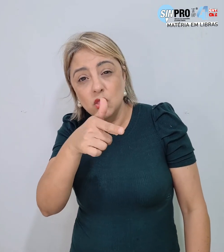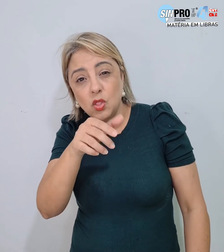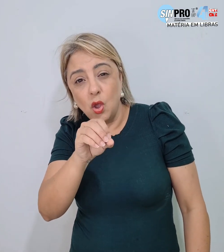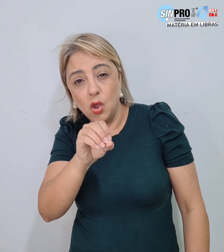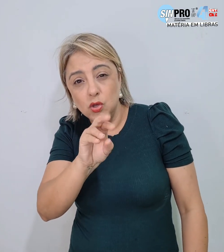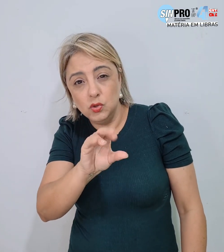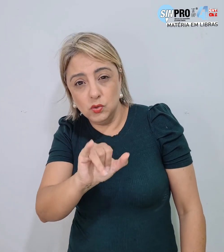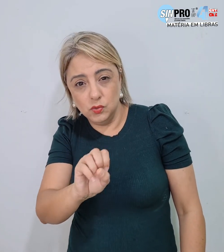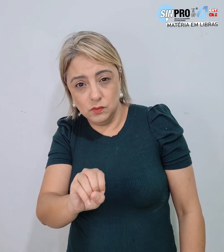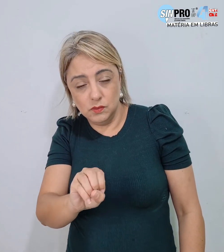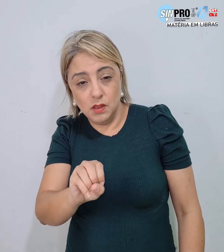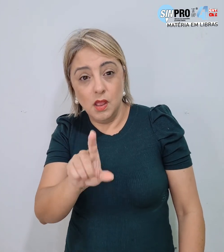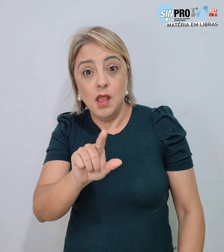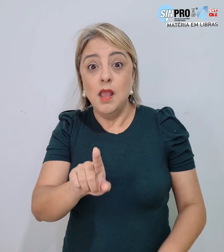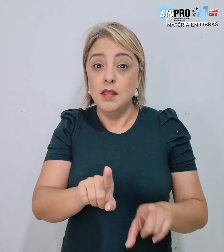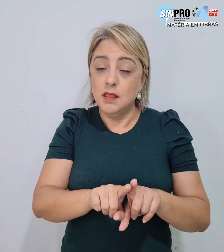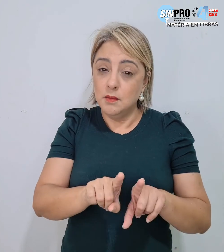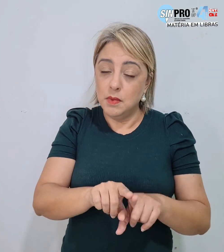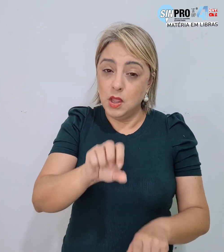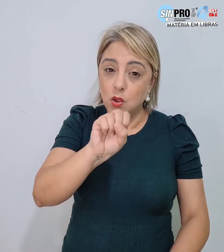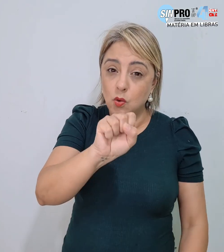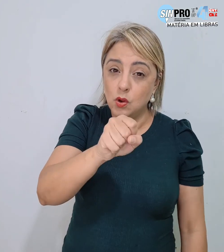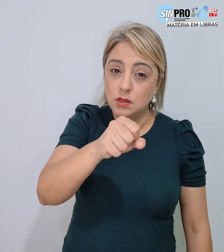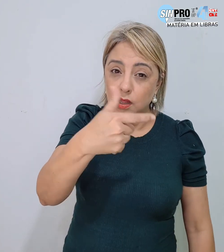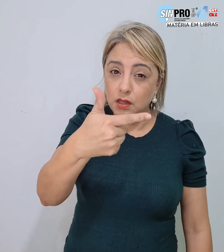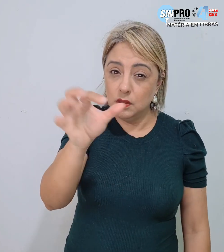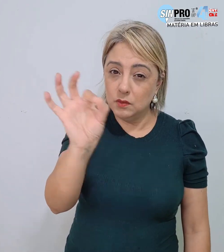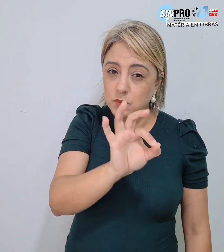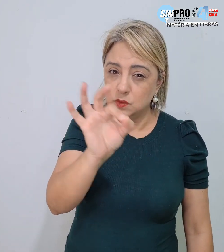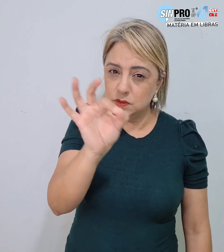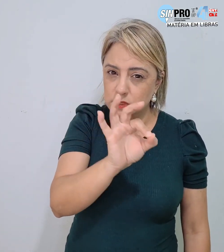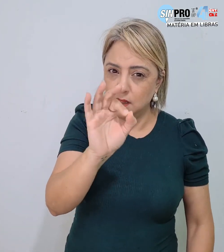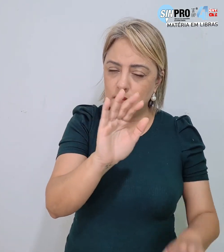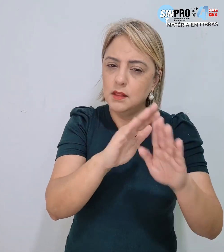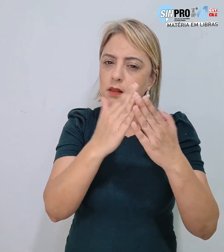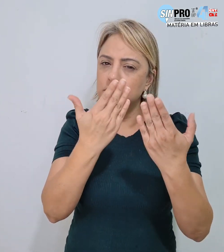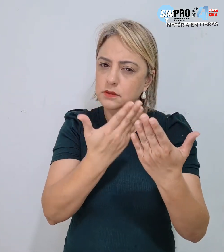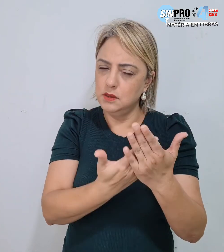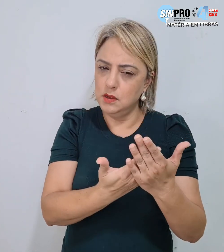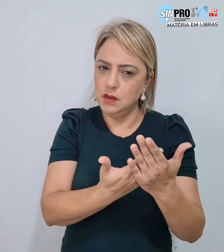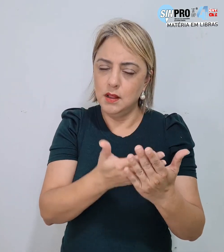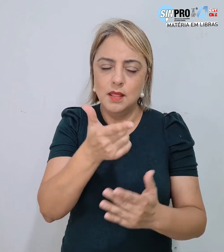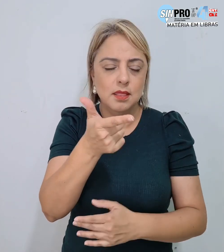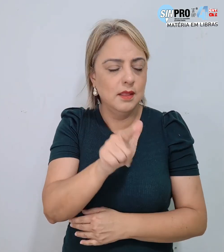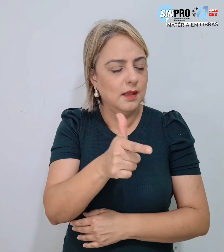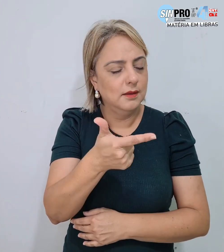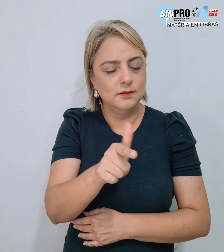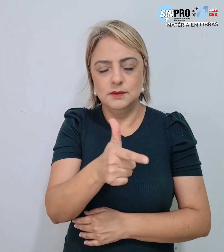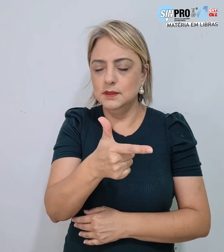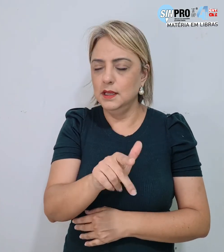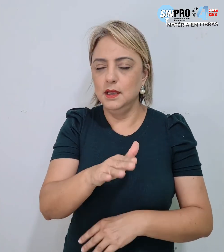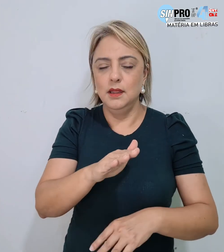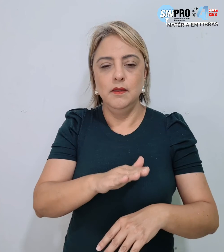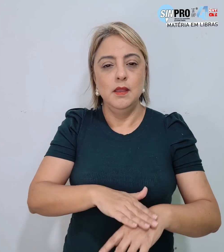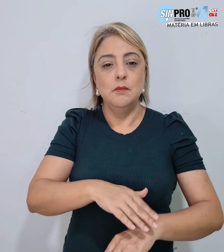e além de que oitenta e dois por cento das escolas e não tem mais do que dois